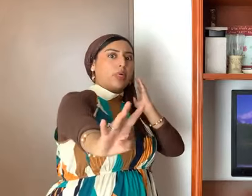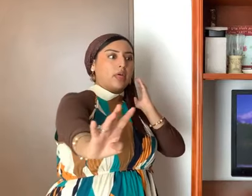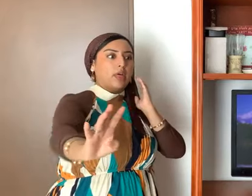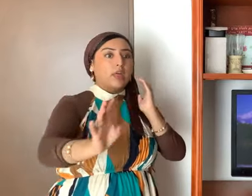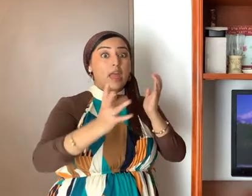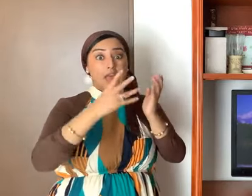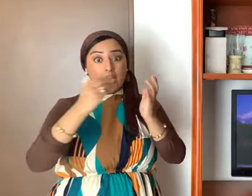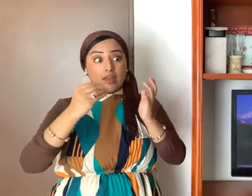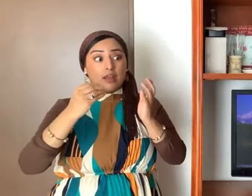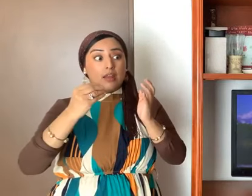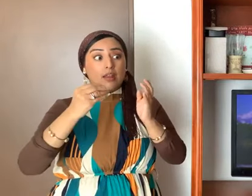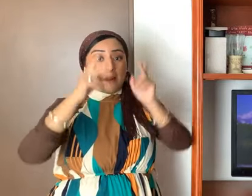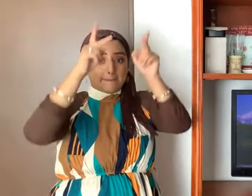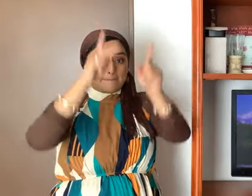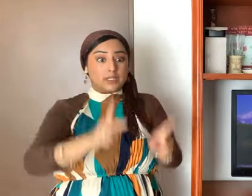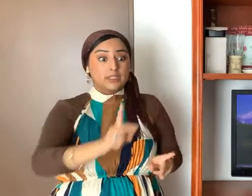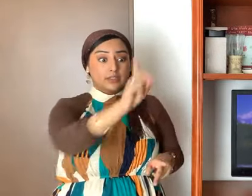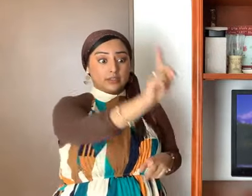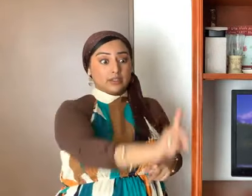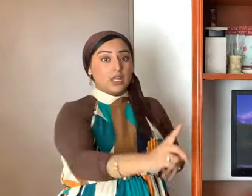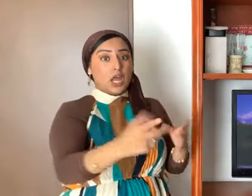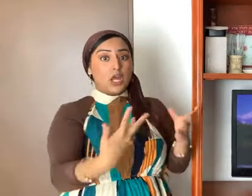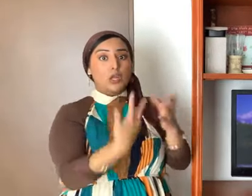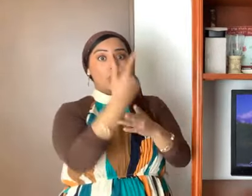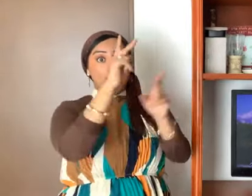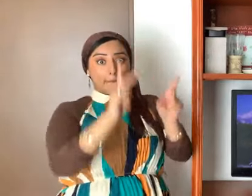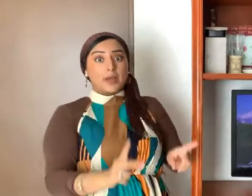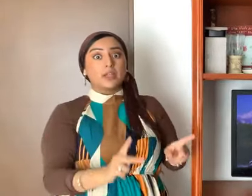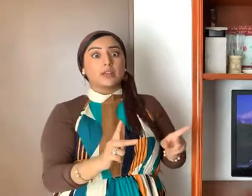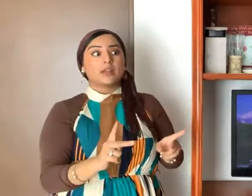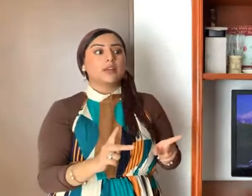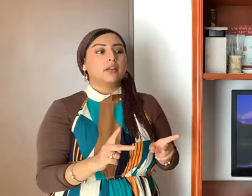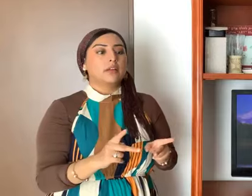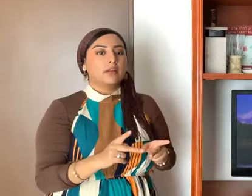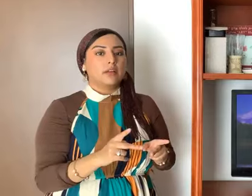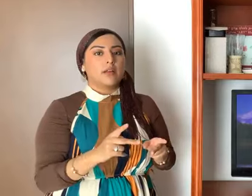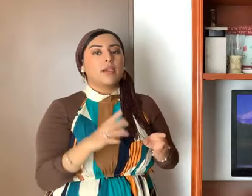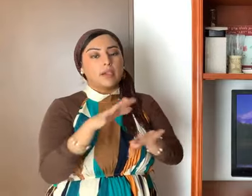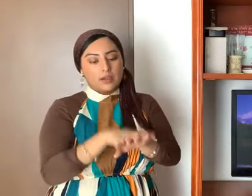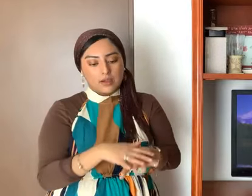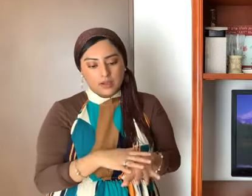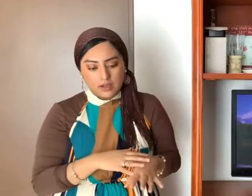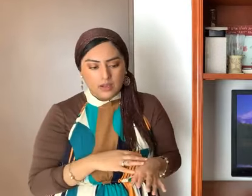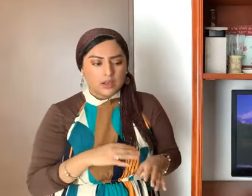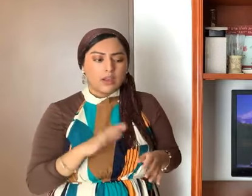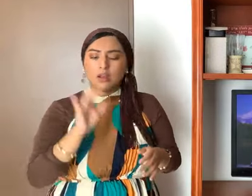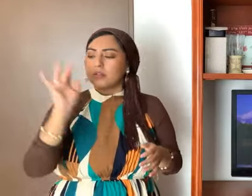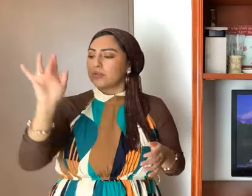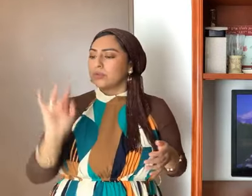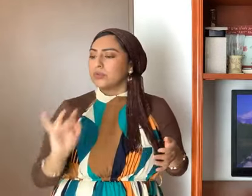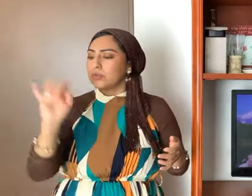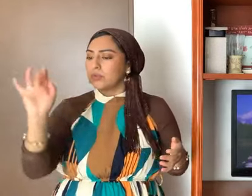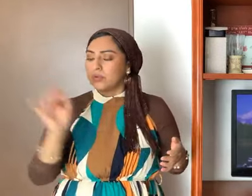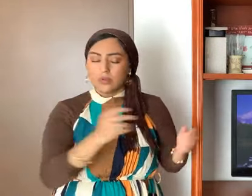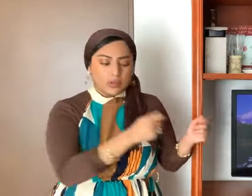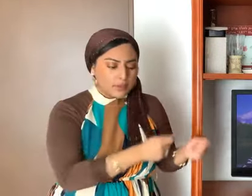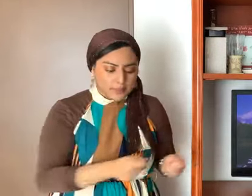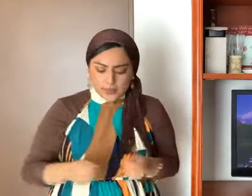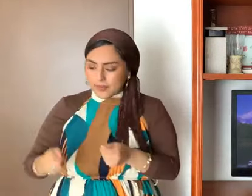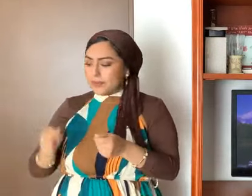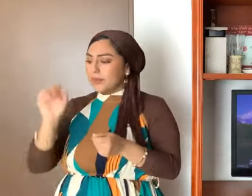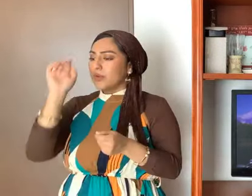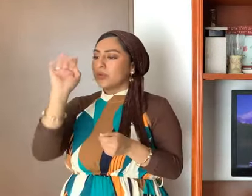y además la cajera es nueva. Y entonces empieza, ya sabes, ¿no? A pasar los